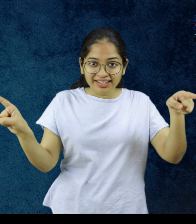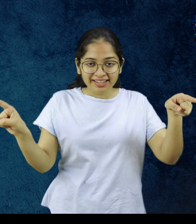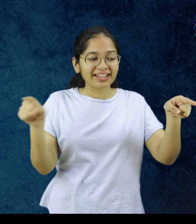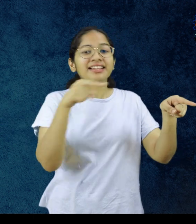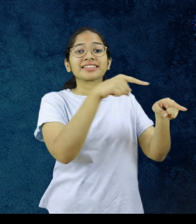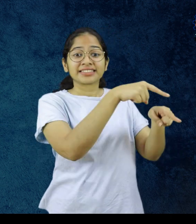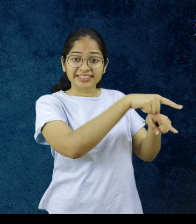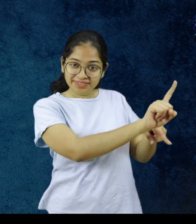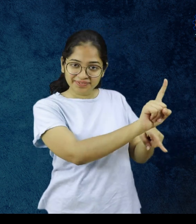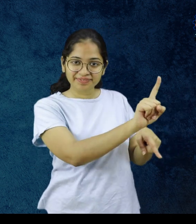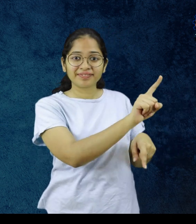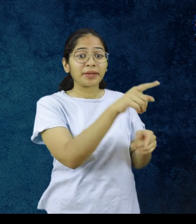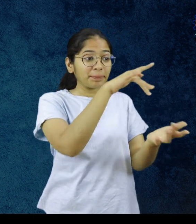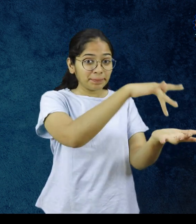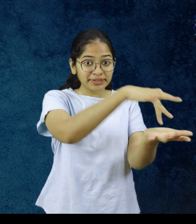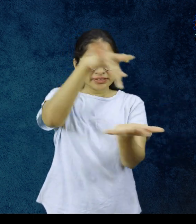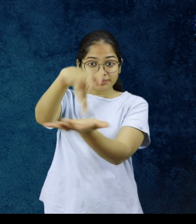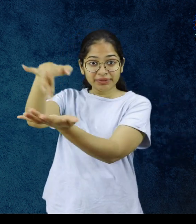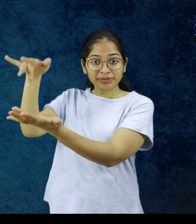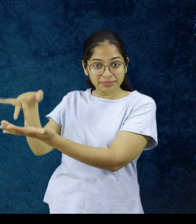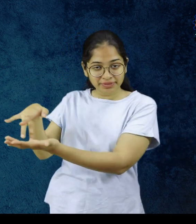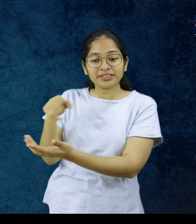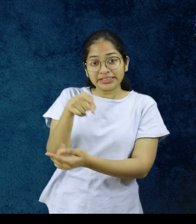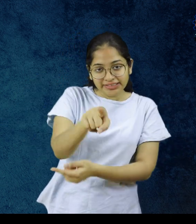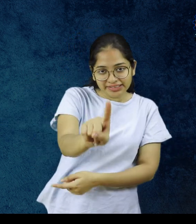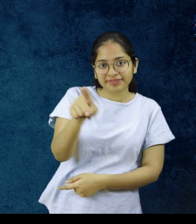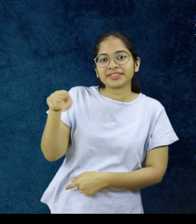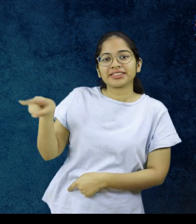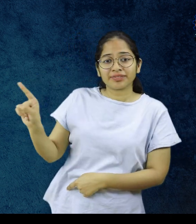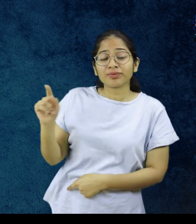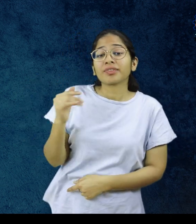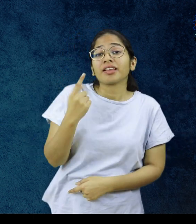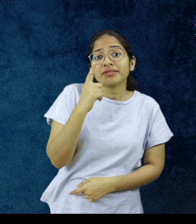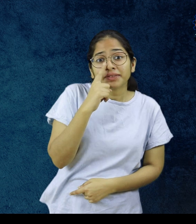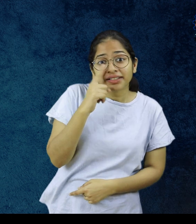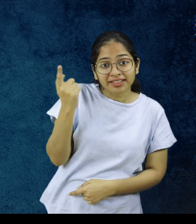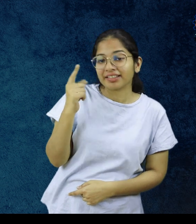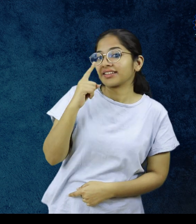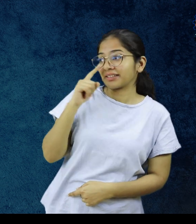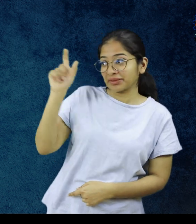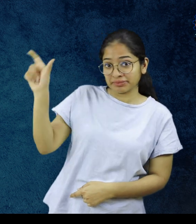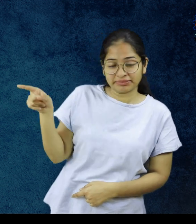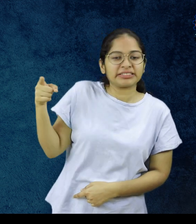उसके लिए वह खुद जगह के हिसाब से अलग साइन होगा वह लड़की